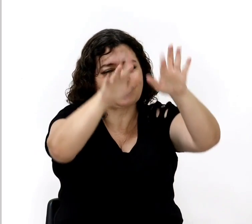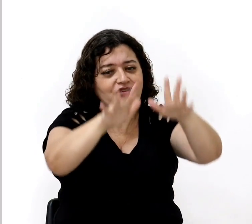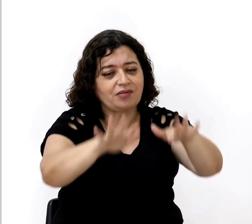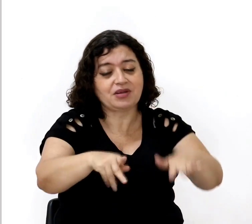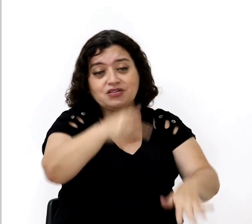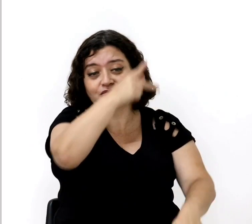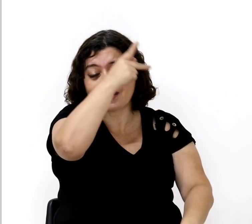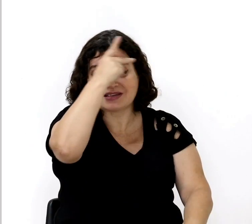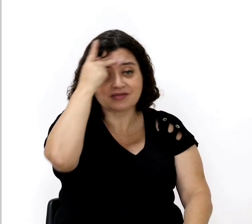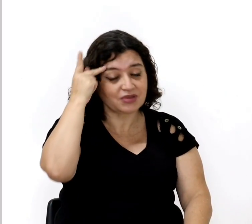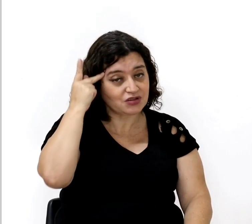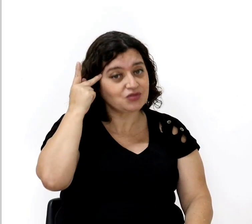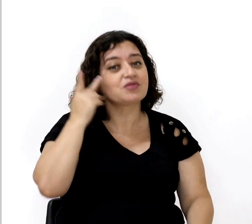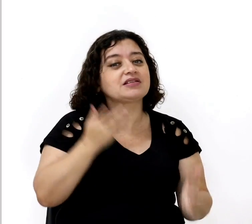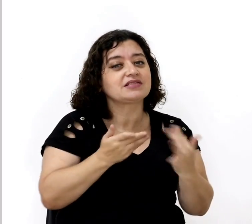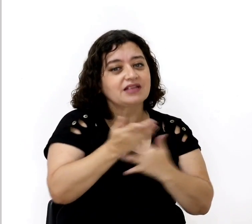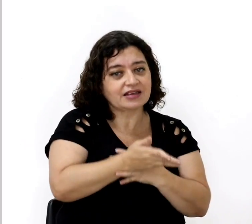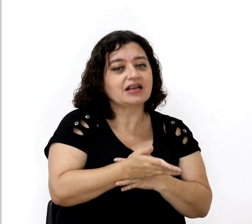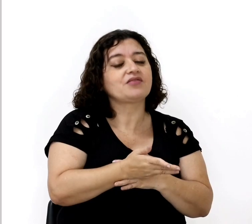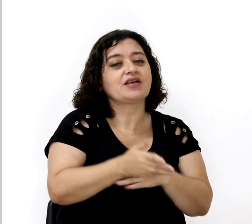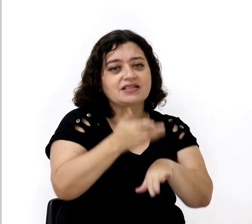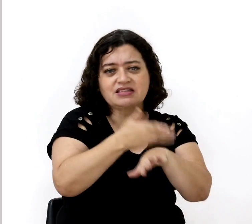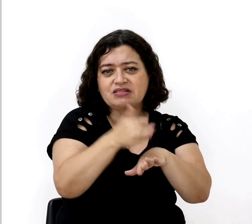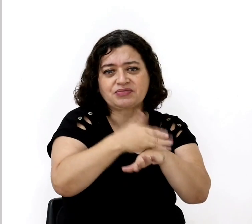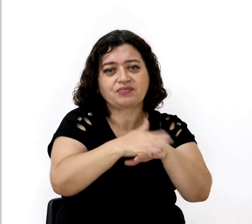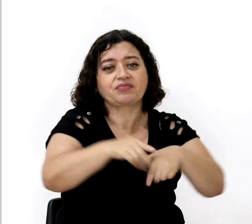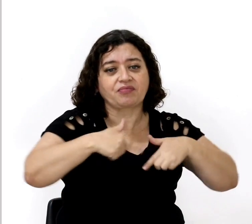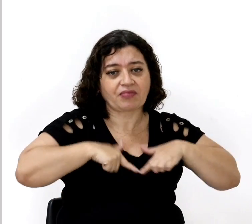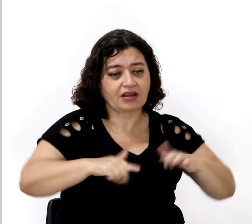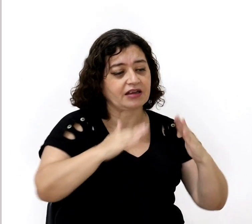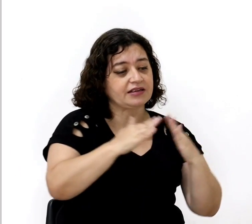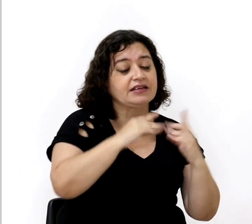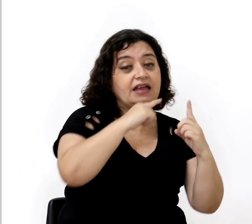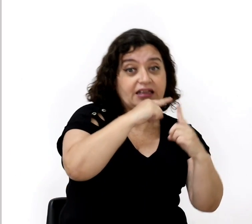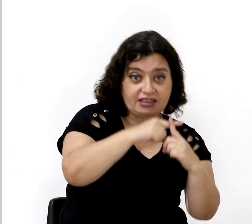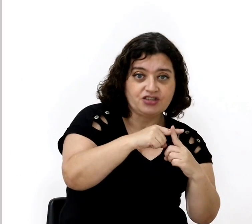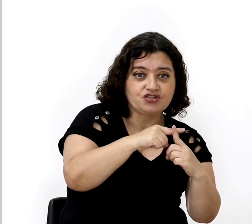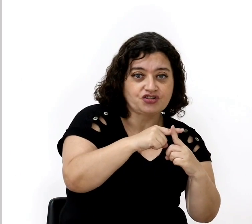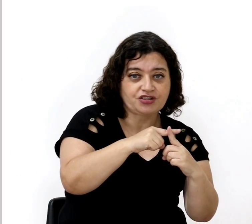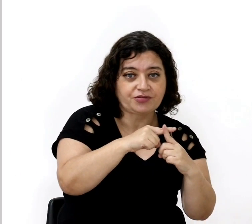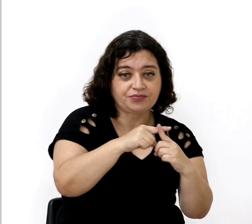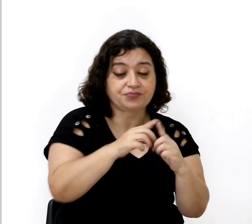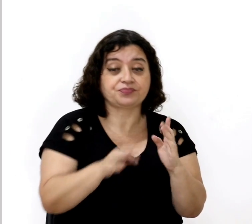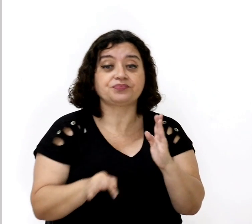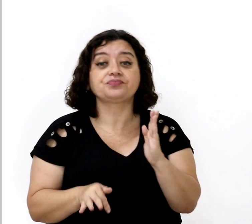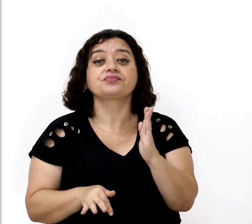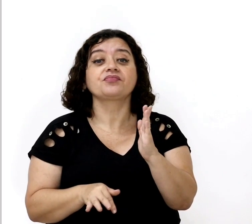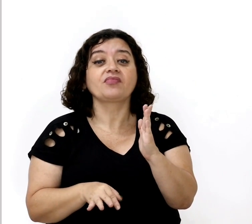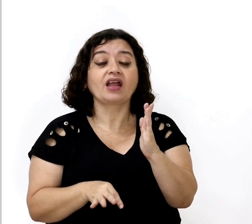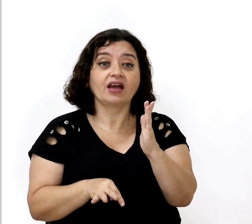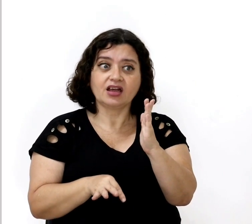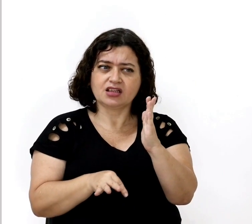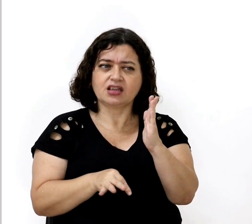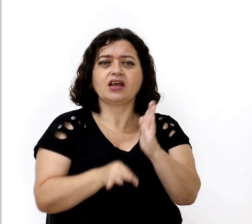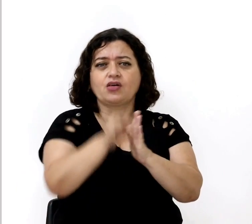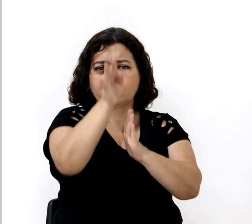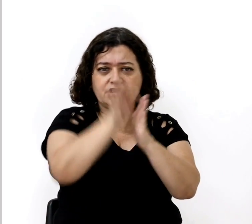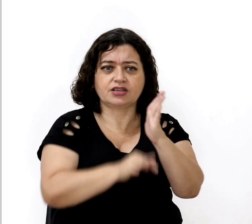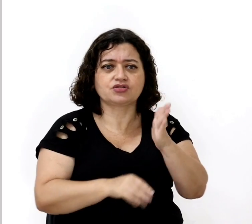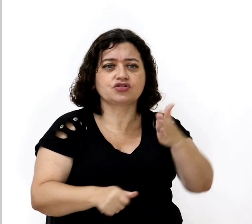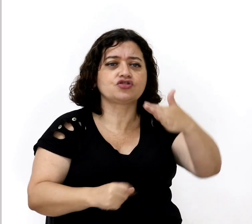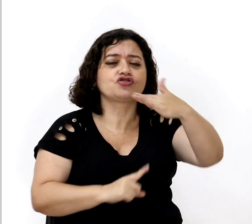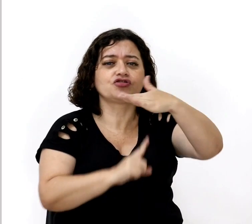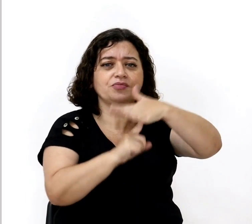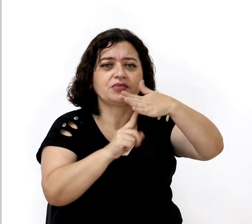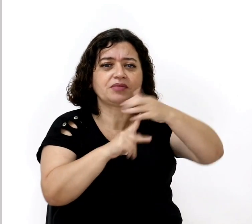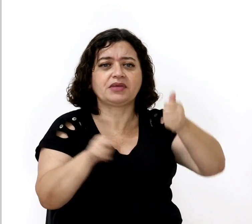abençoar as pessoas por meio das atividades da igreja, né, que é o texto aqui de 1 Pedro.